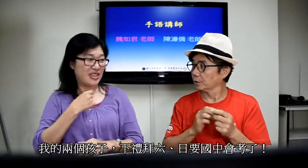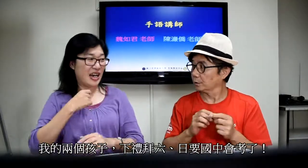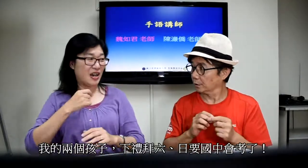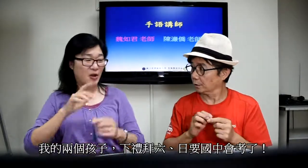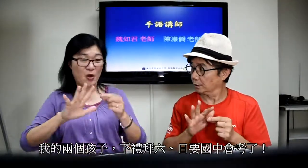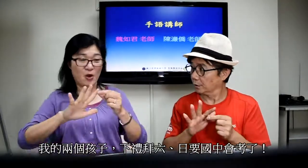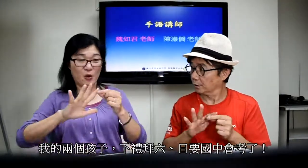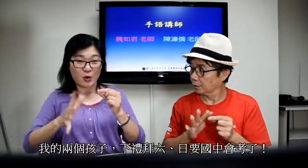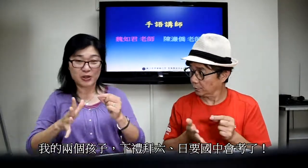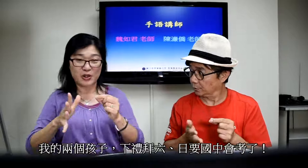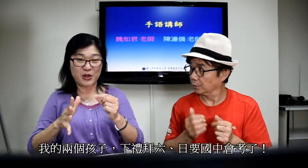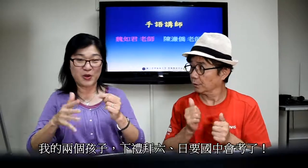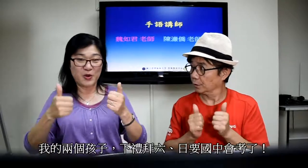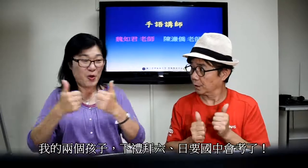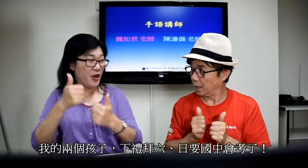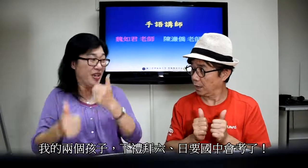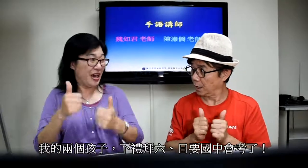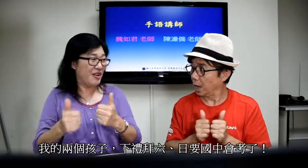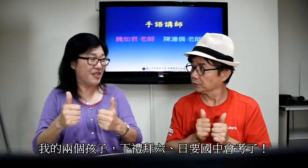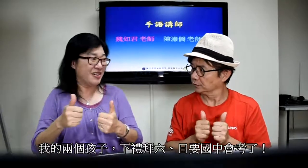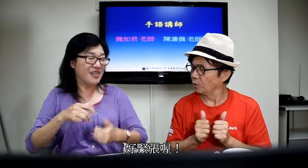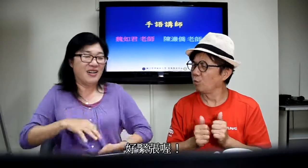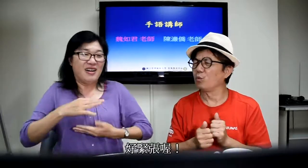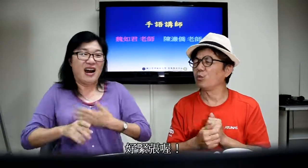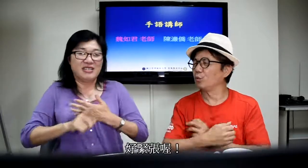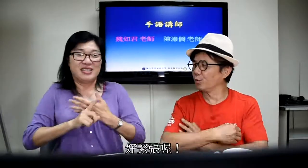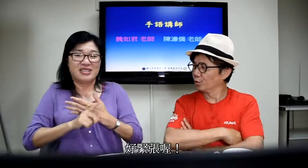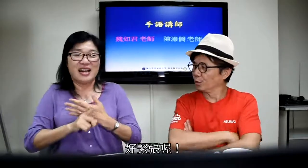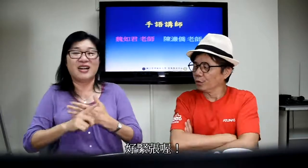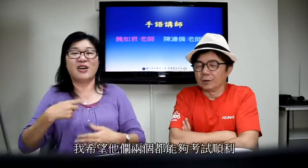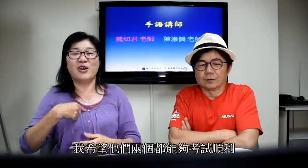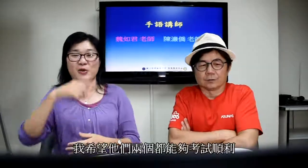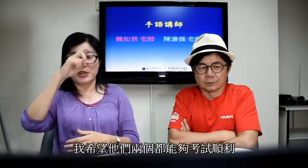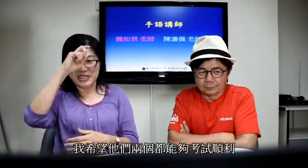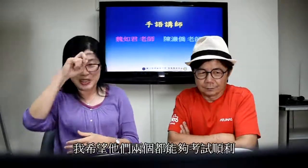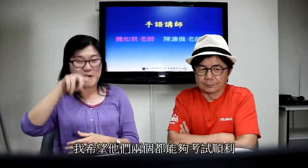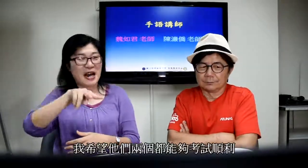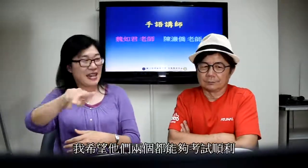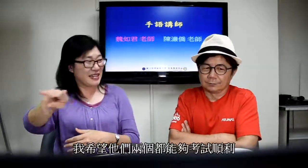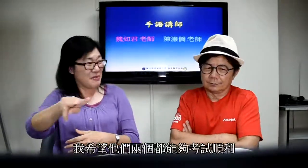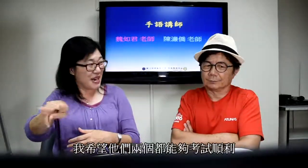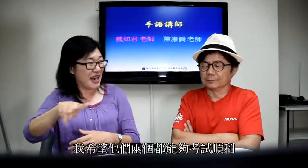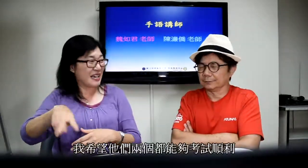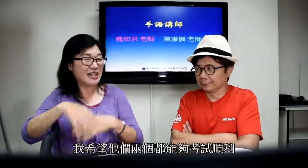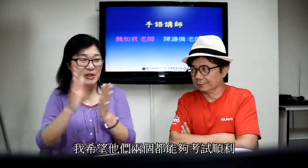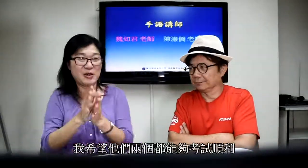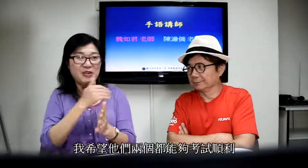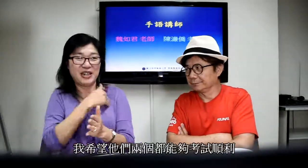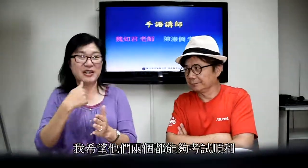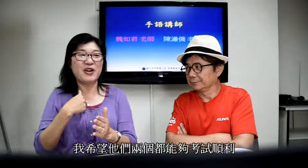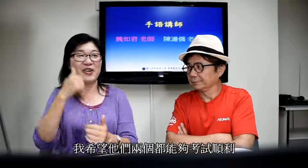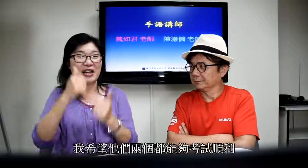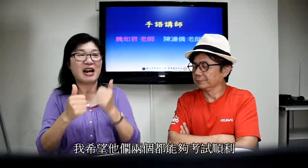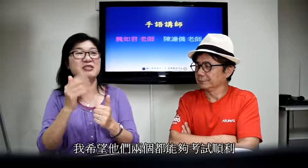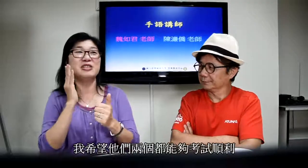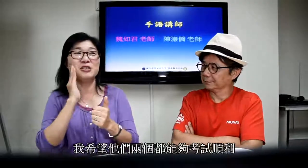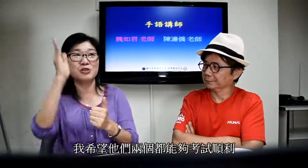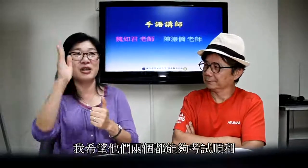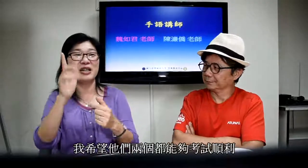要国中会考了，好紧张哦！我希望他们两个都能够考试顺利，